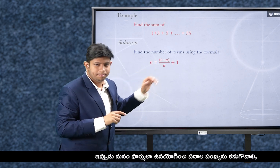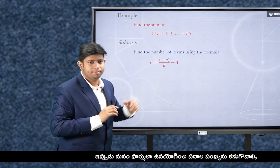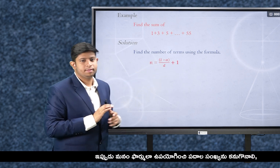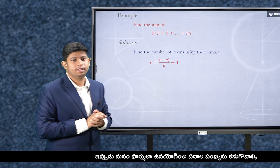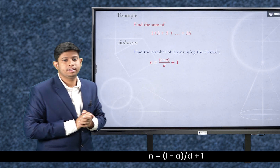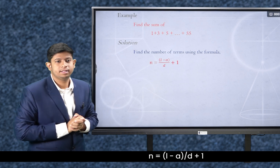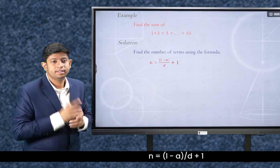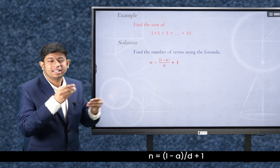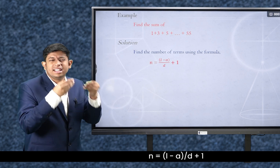కనుగొనాలి. n